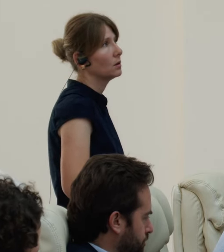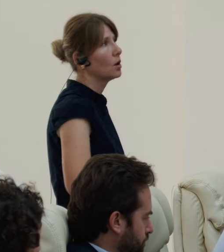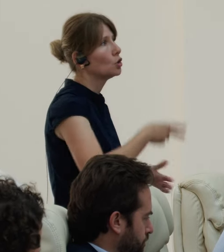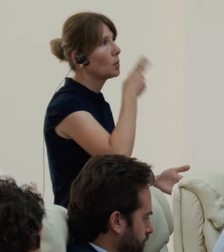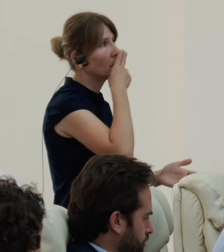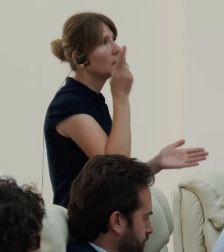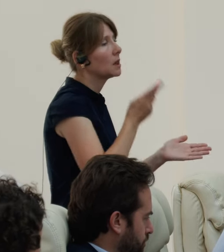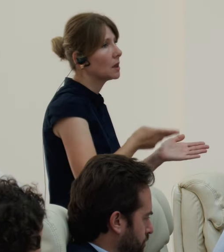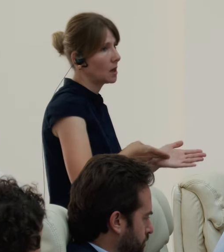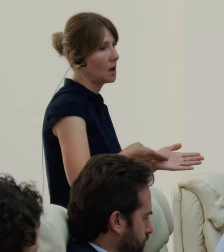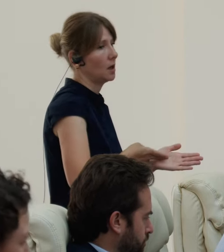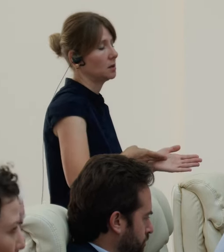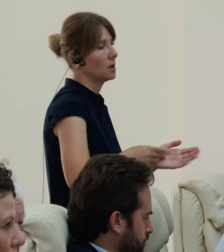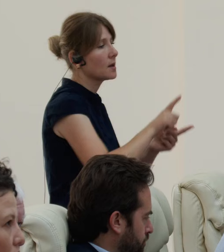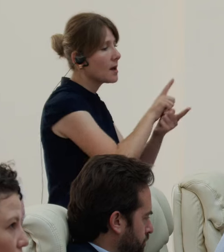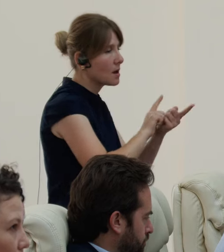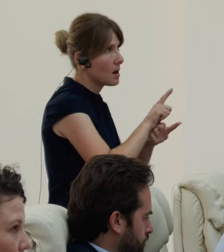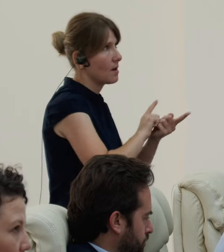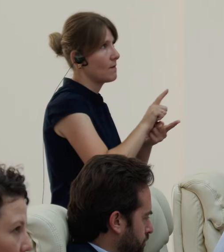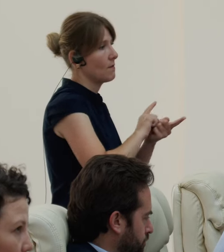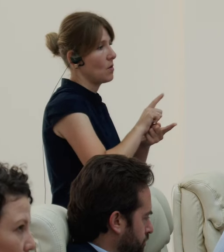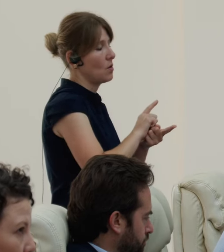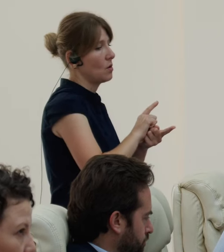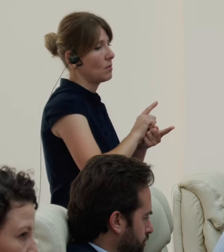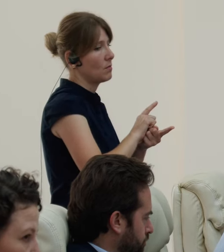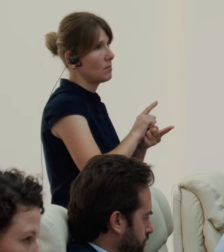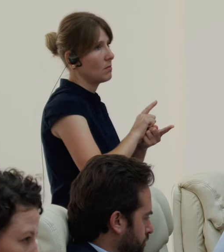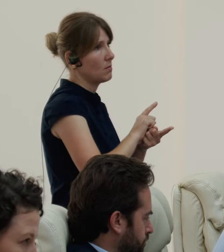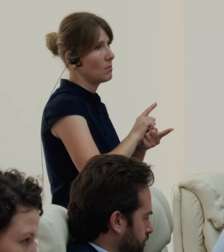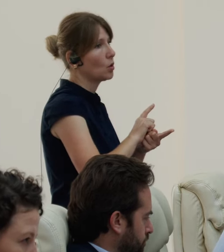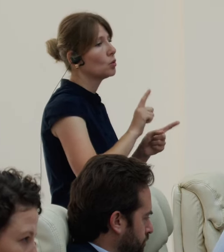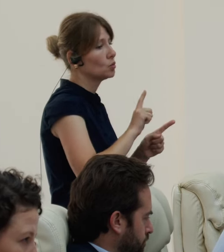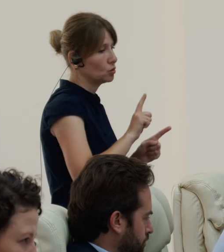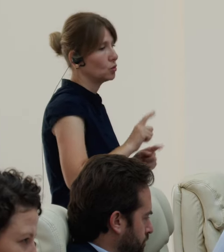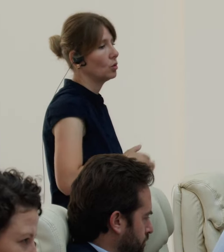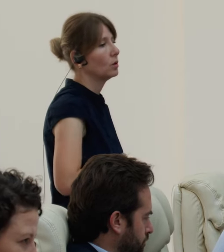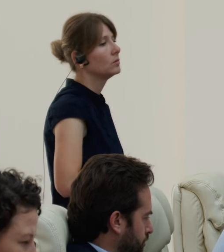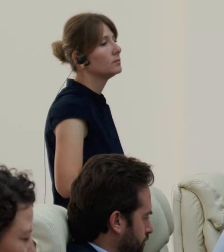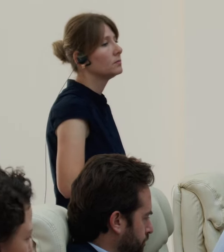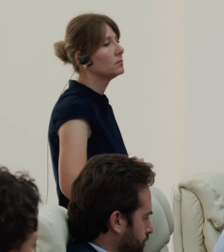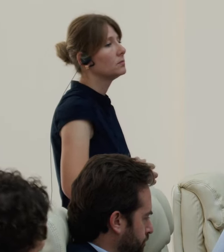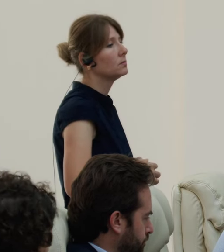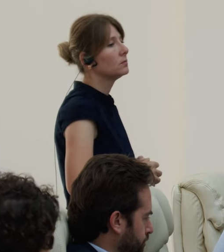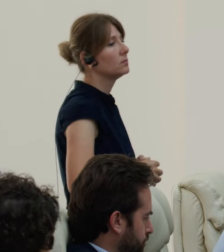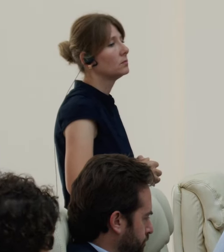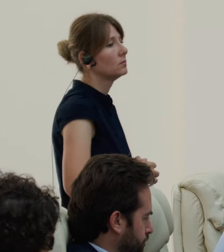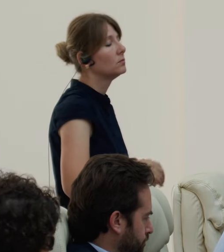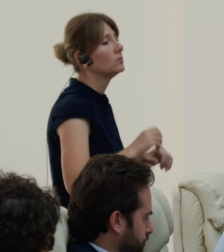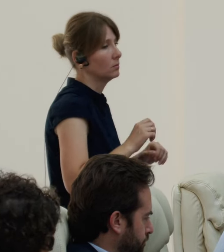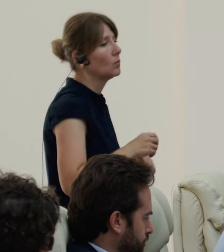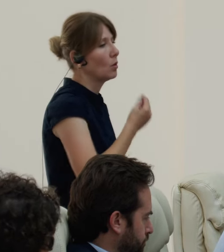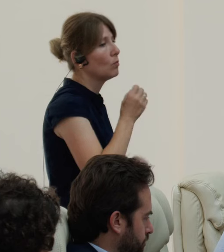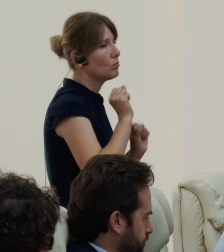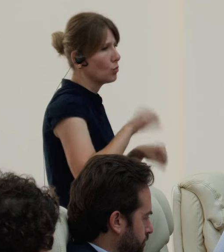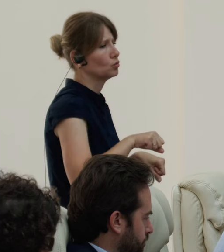Și această reformă demonstrează că guvernul se gândește la acest obiectiv. UNFPA este